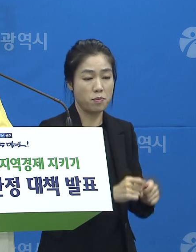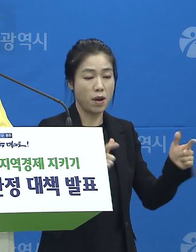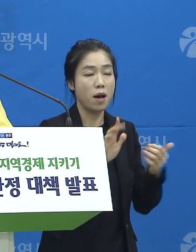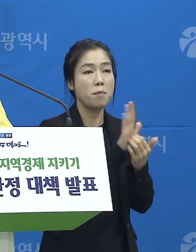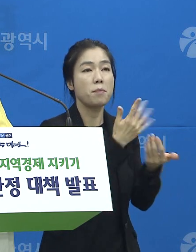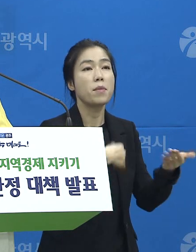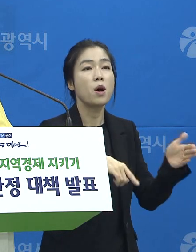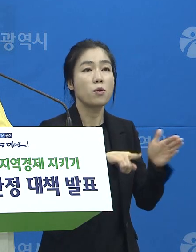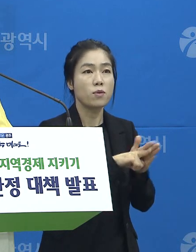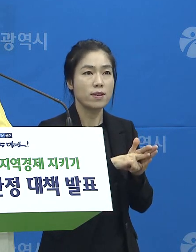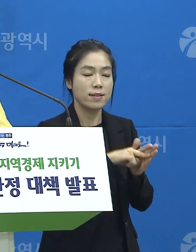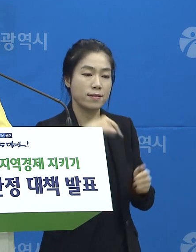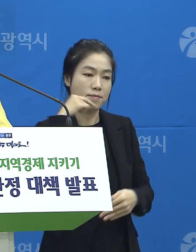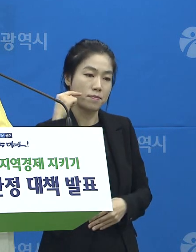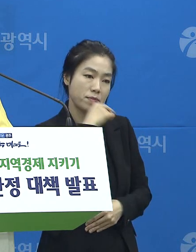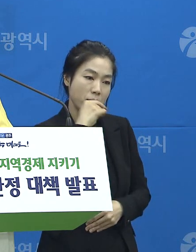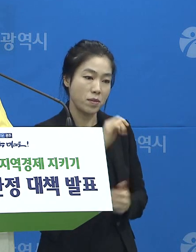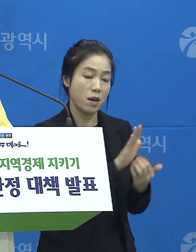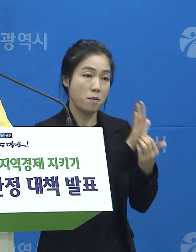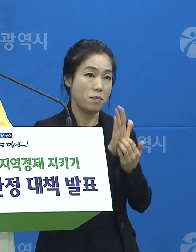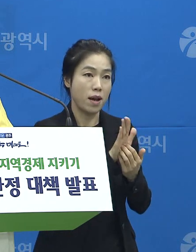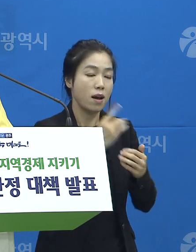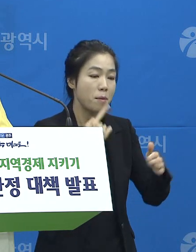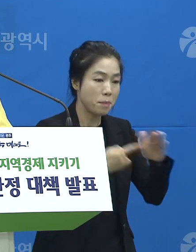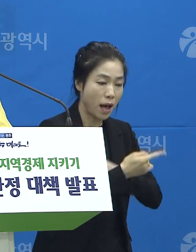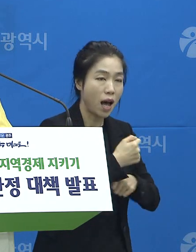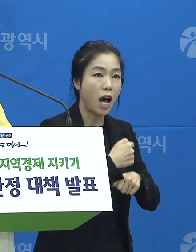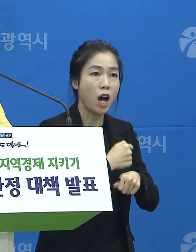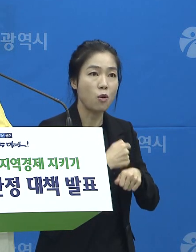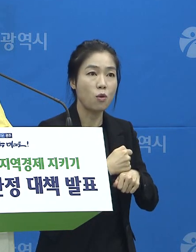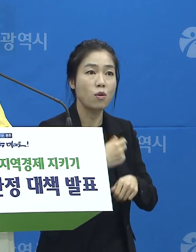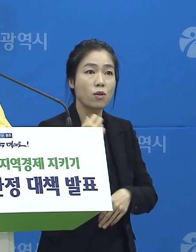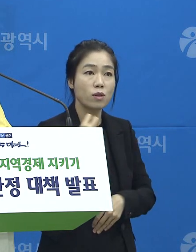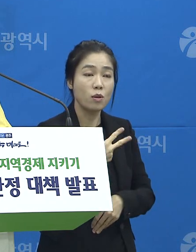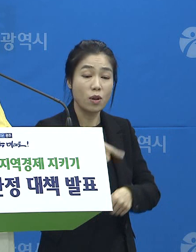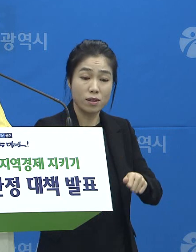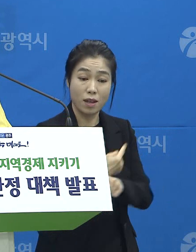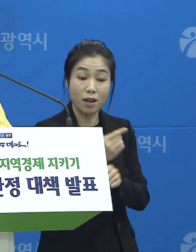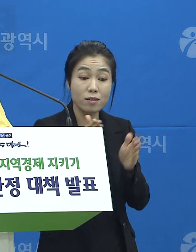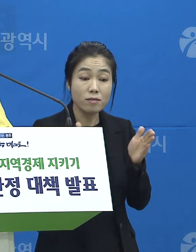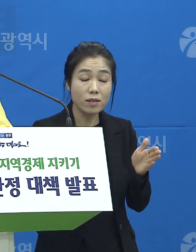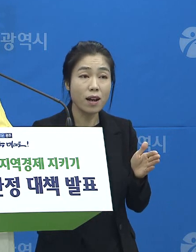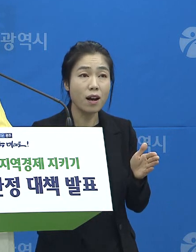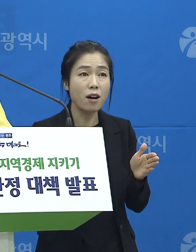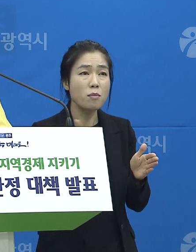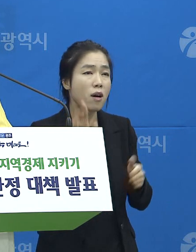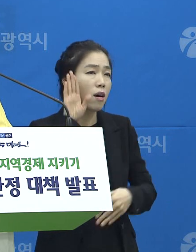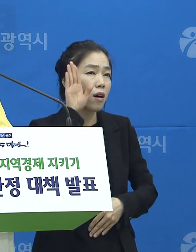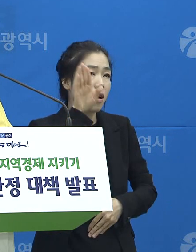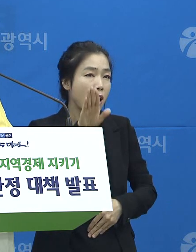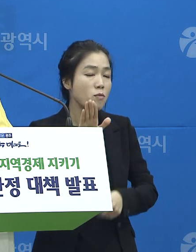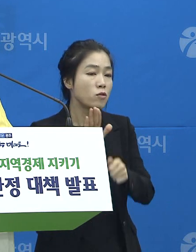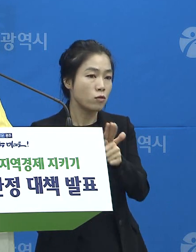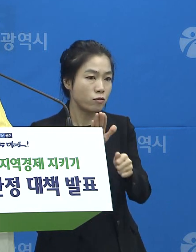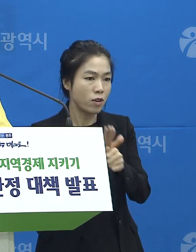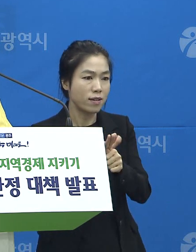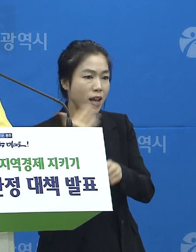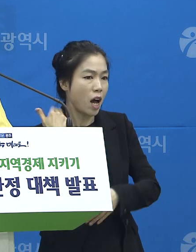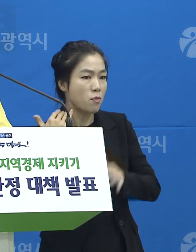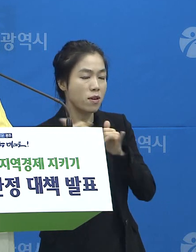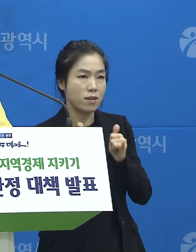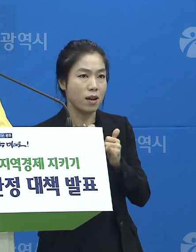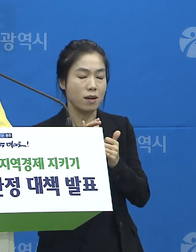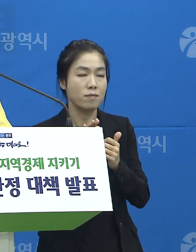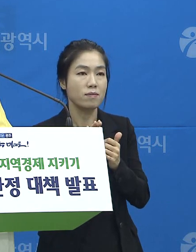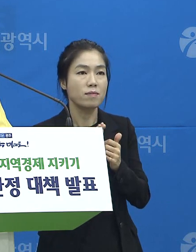위해 물샘틈 없는 방역조치를 취하면서도 다른 한편에서는 앞으로도 지원의 사각지대가